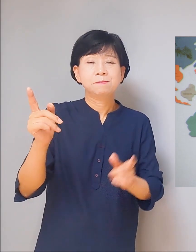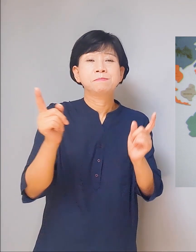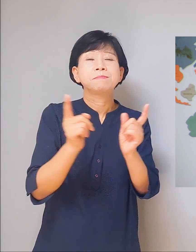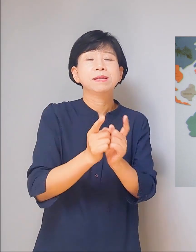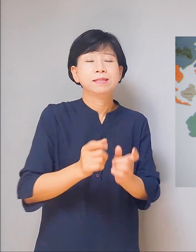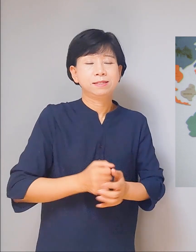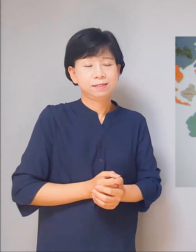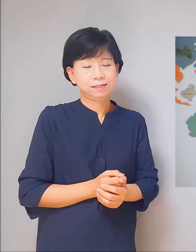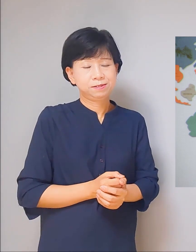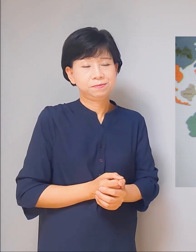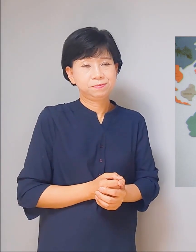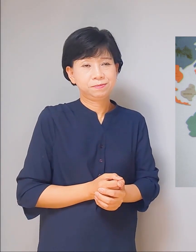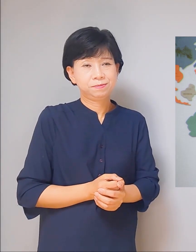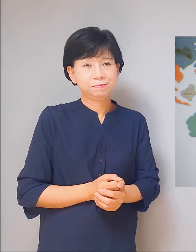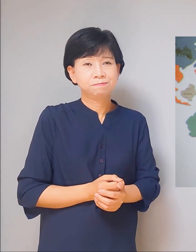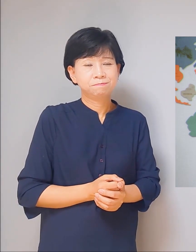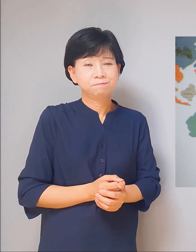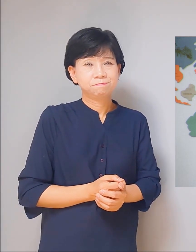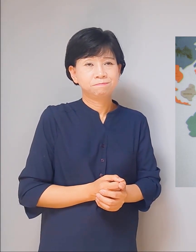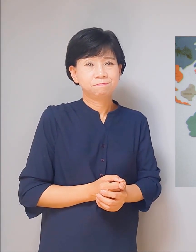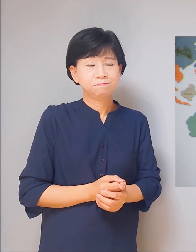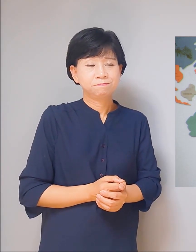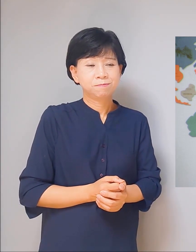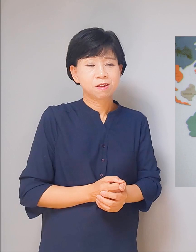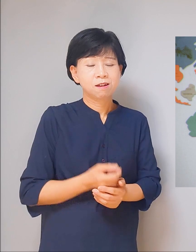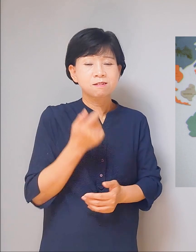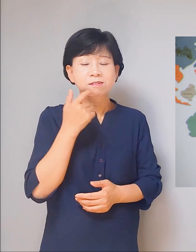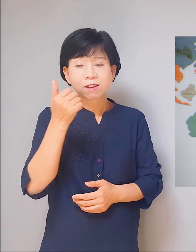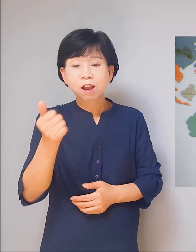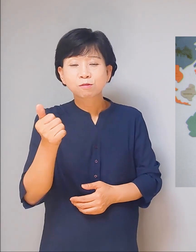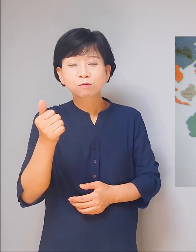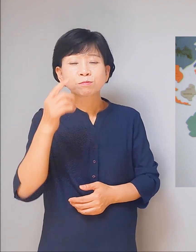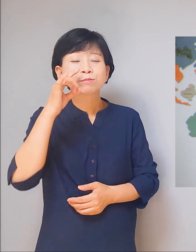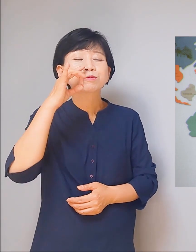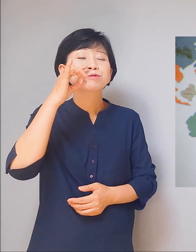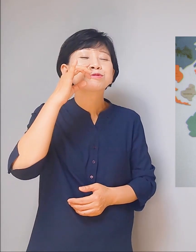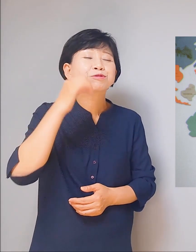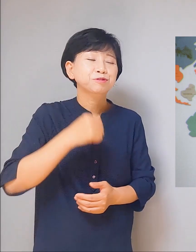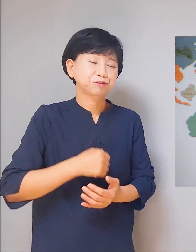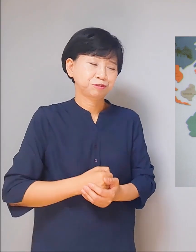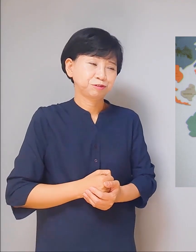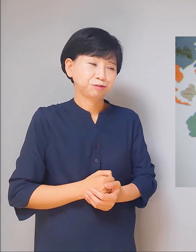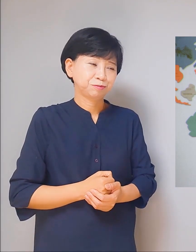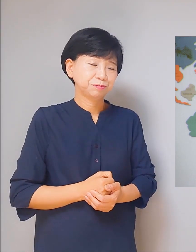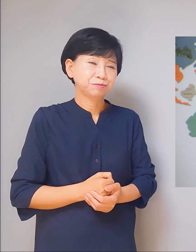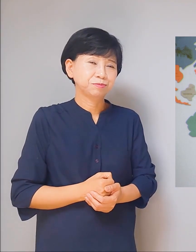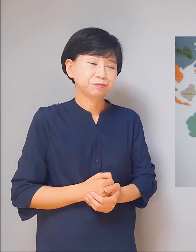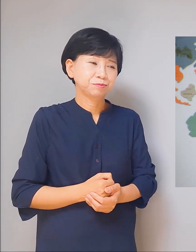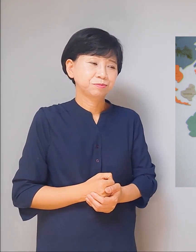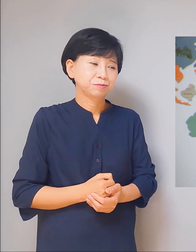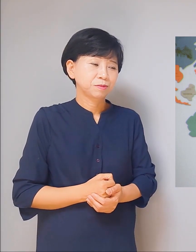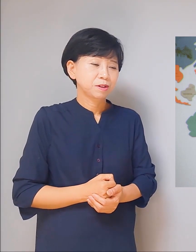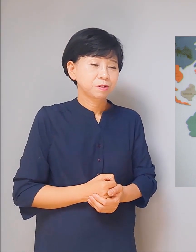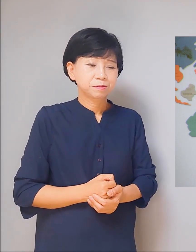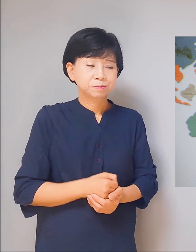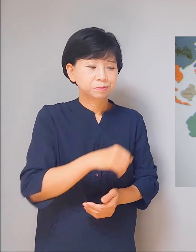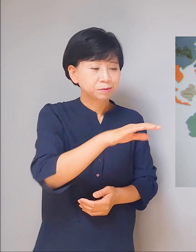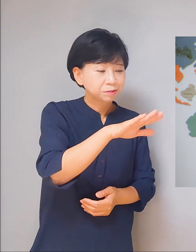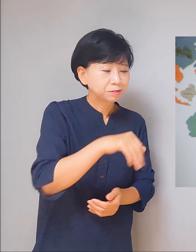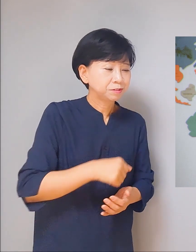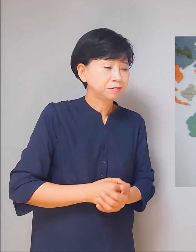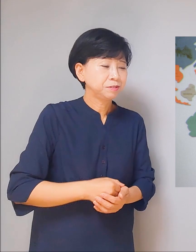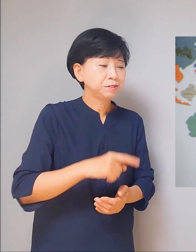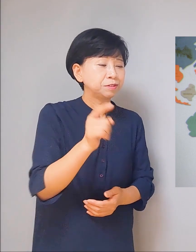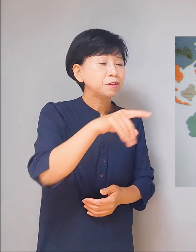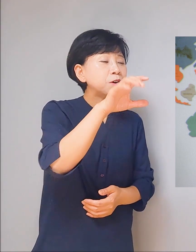야곱은 궁금했어요. 목자들이 그 질문하는 거죠. 어디서 왔습니까? 그런데 이 목자들이